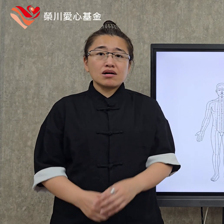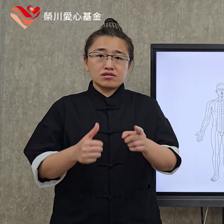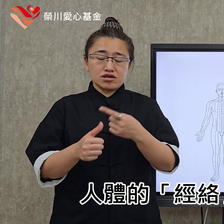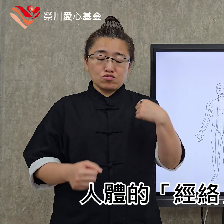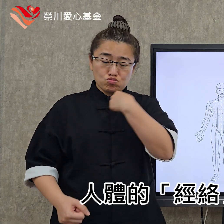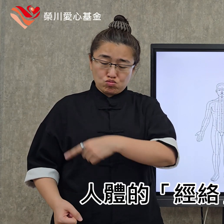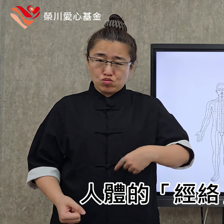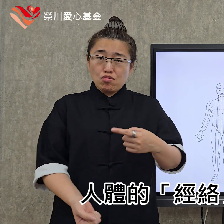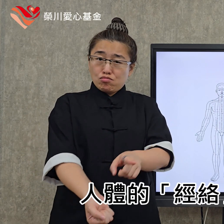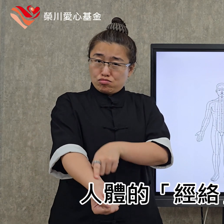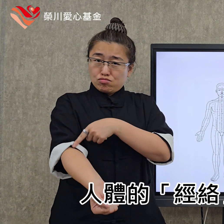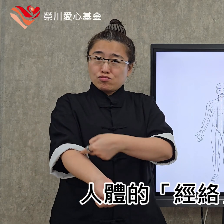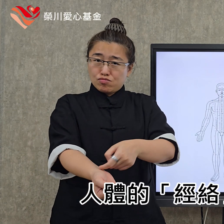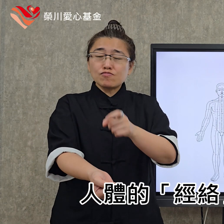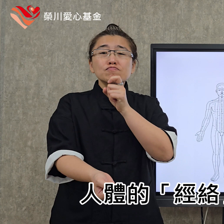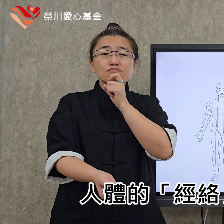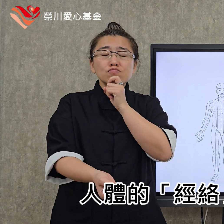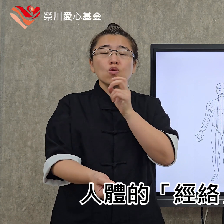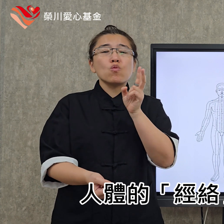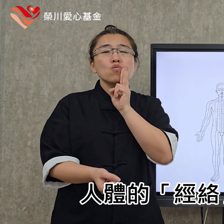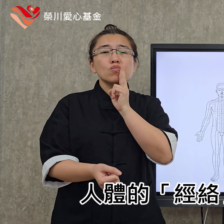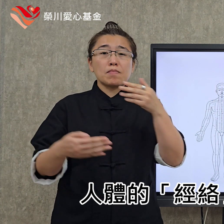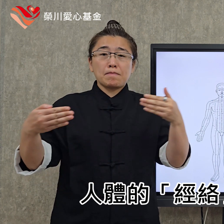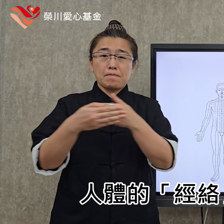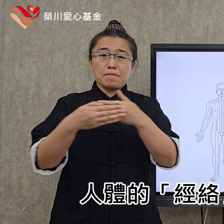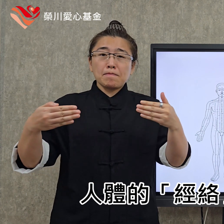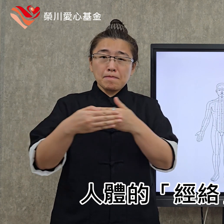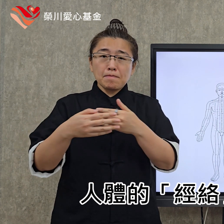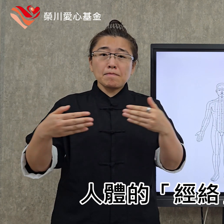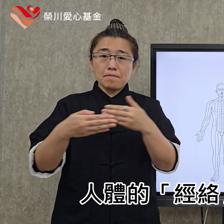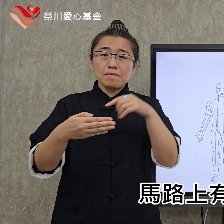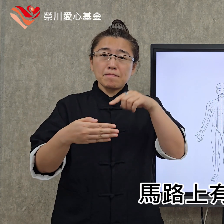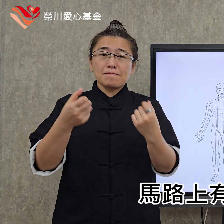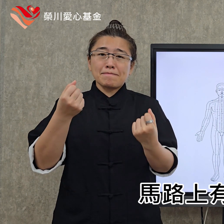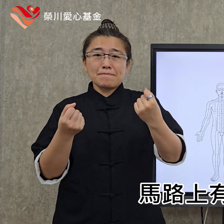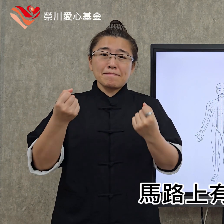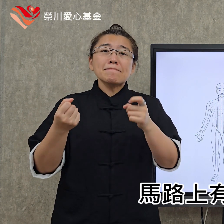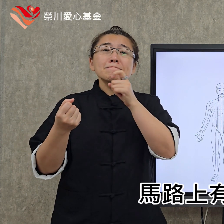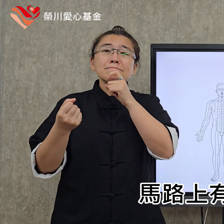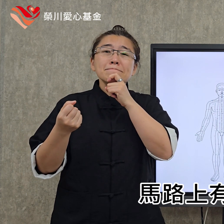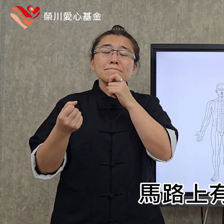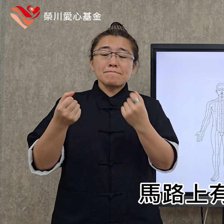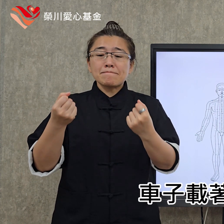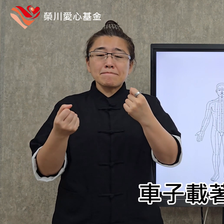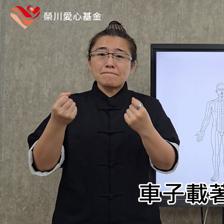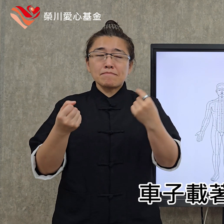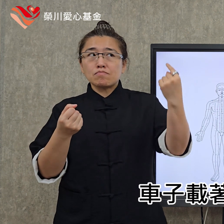人體嘅經絡就好似馬路咁樣，馬路上面有車，車載住貨